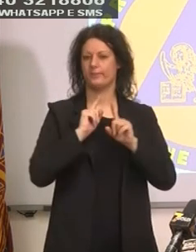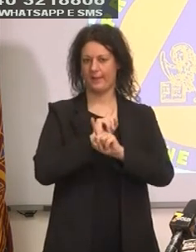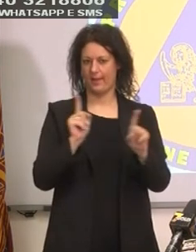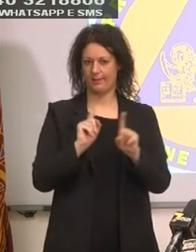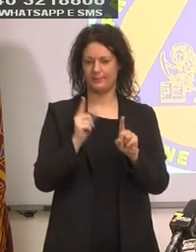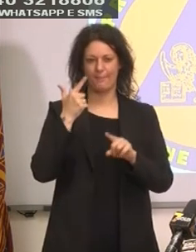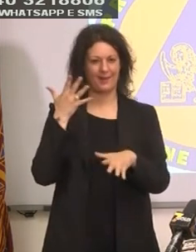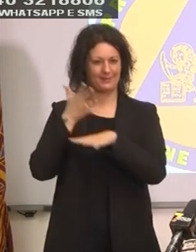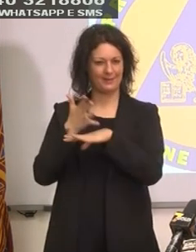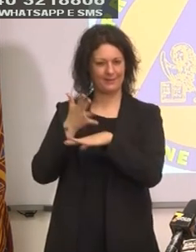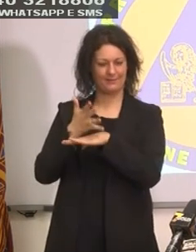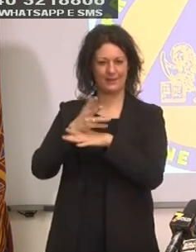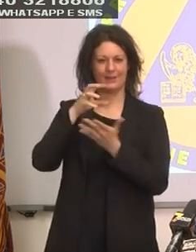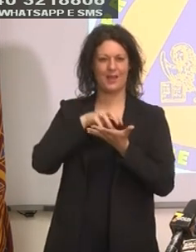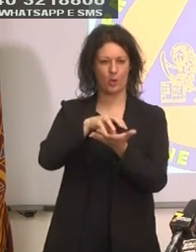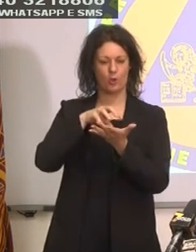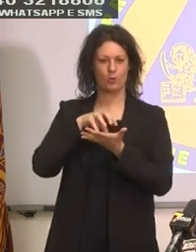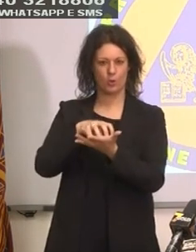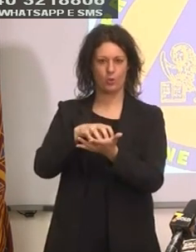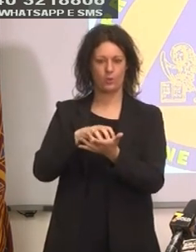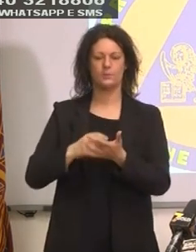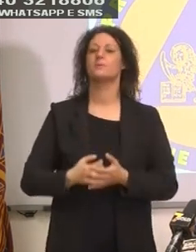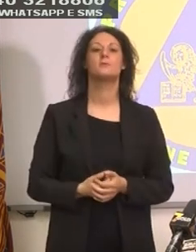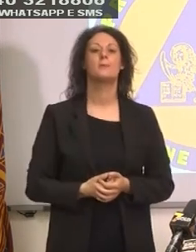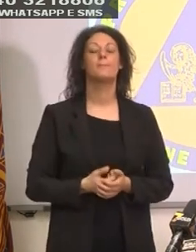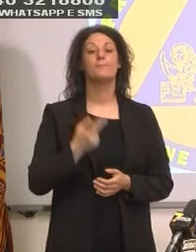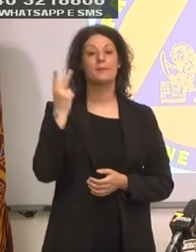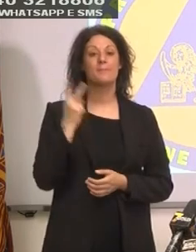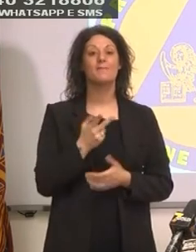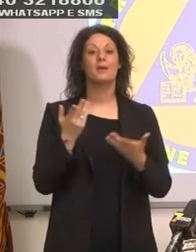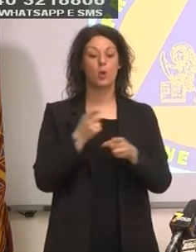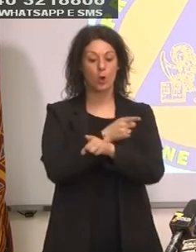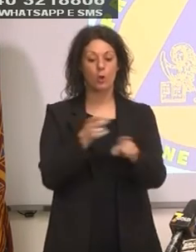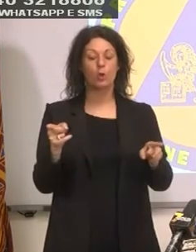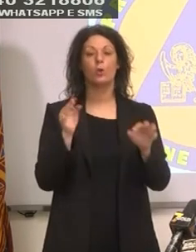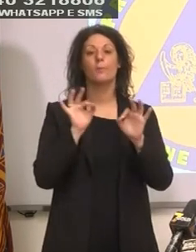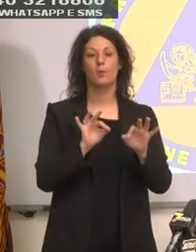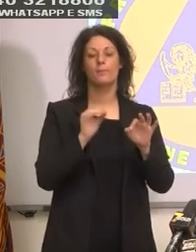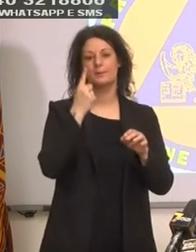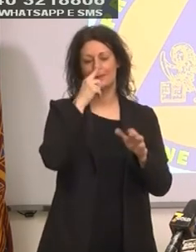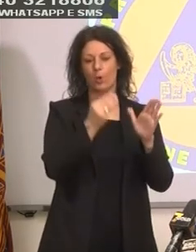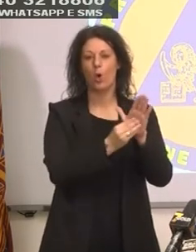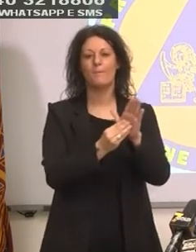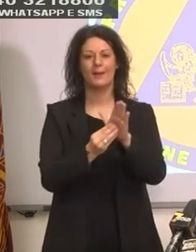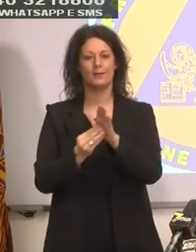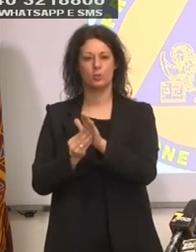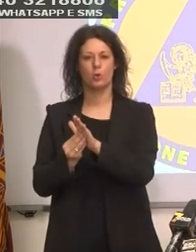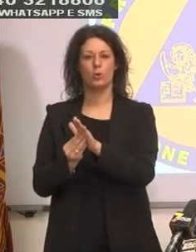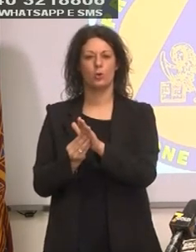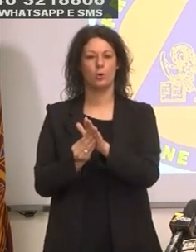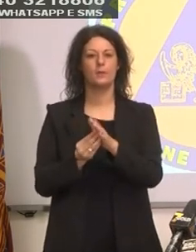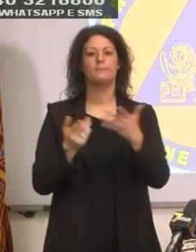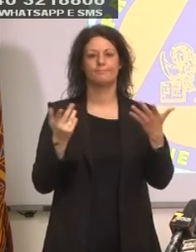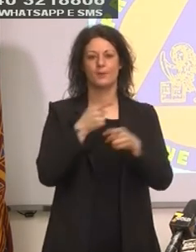operatori, oltretutto è firmata da adesso non vorrei citare un'associazione, tutto quello che sono gli stakeholders di quelli che fanno